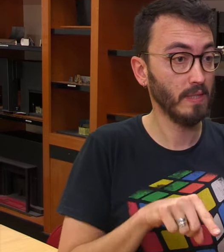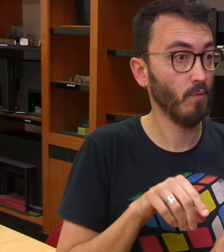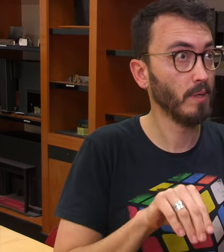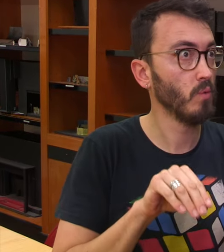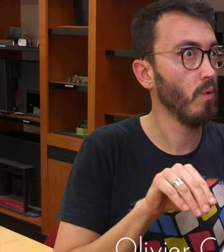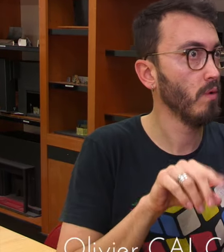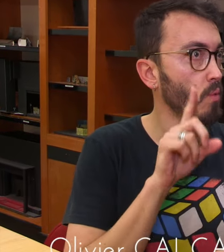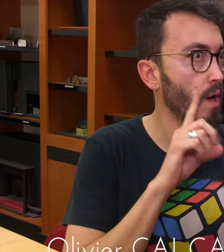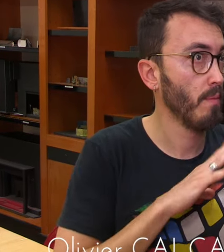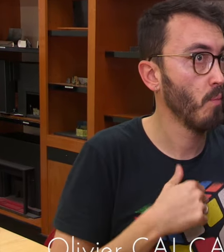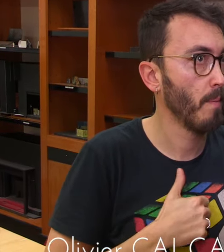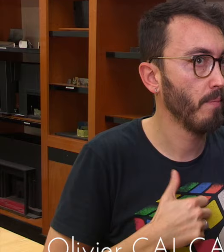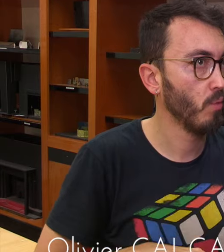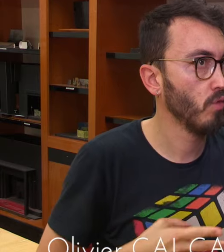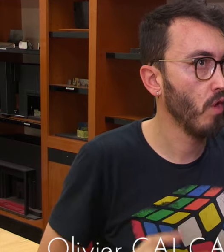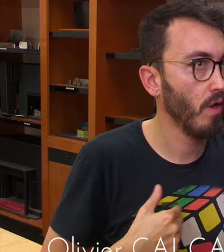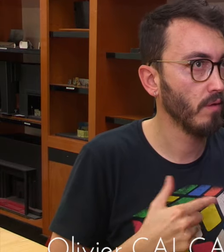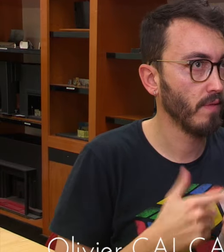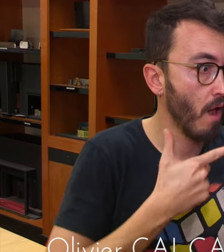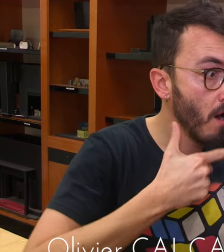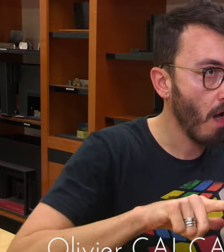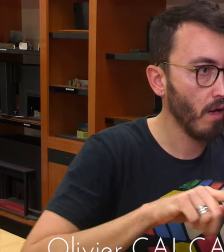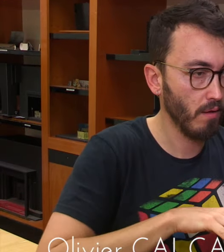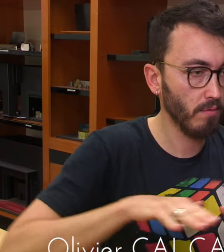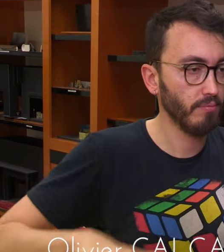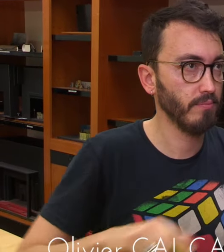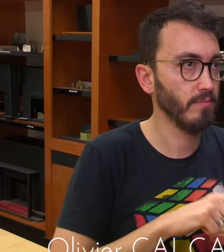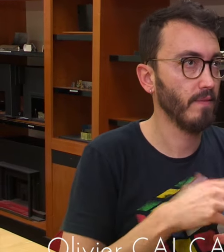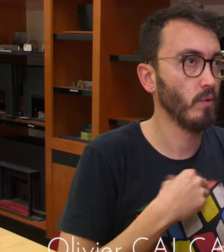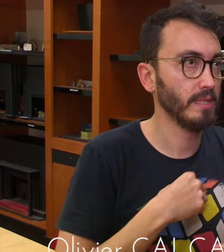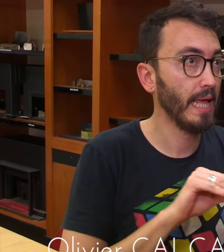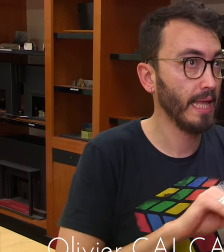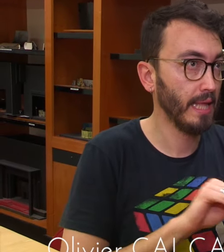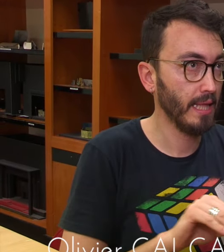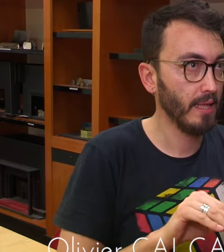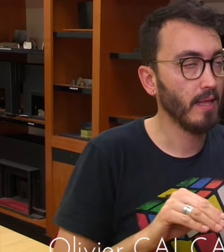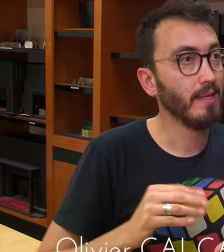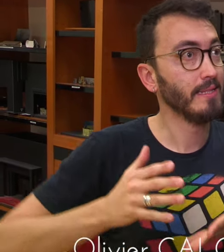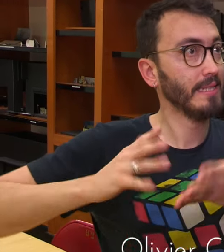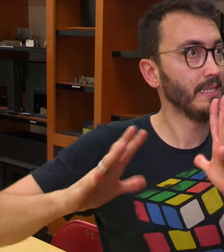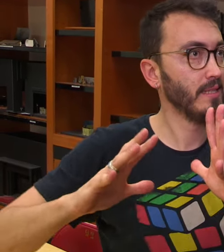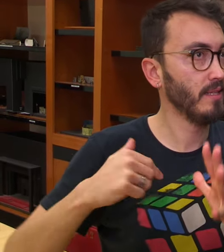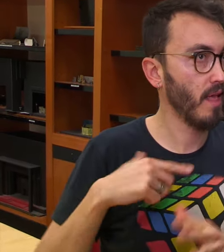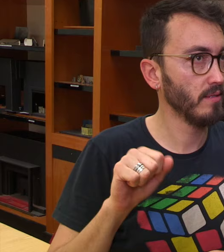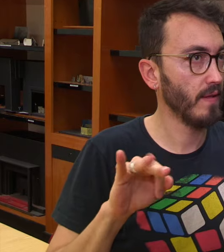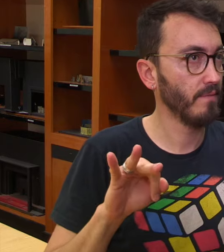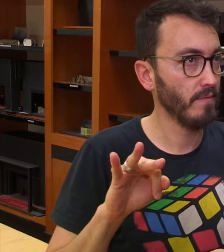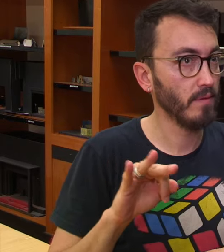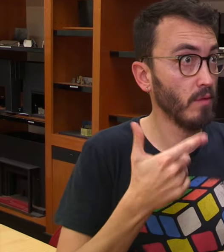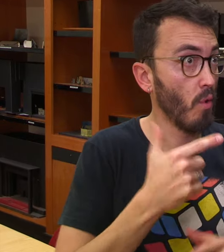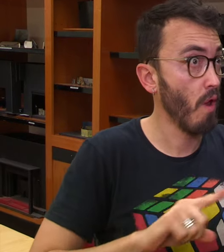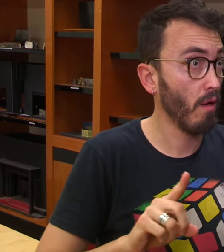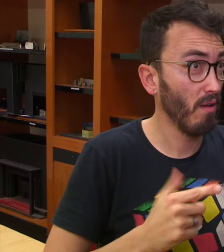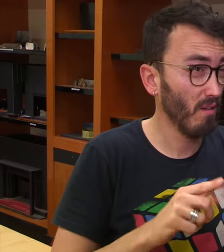J'ai choisi cette formation parce que je suis moi-même traducteur. Donc je travaille sur le français écrit et la langue des signes, qui sont des langues qui